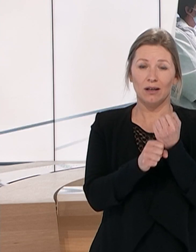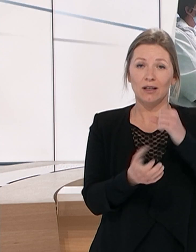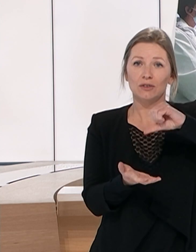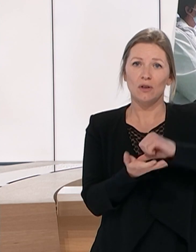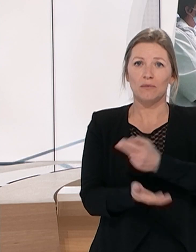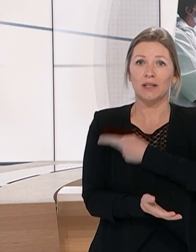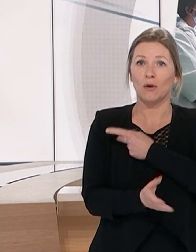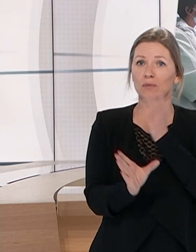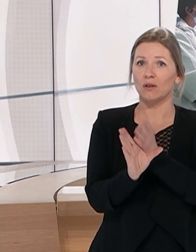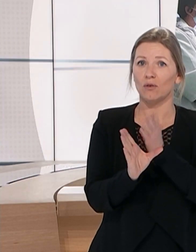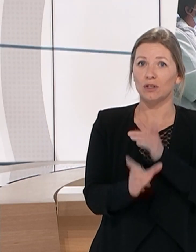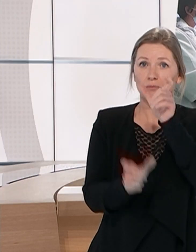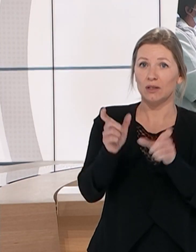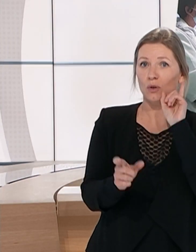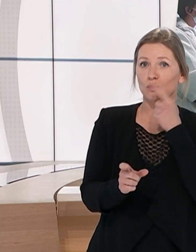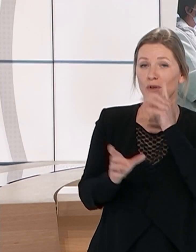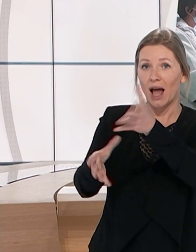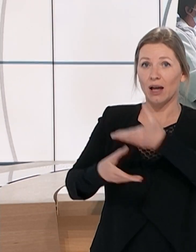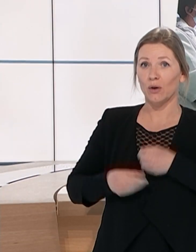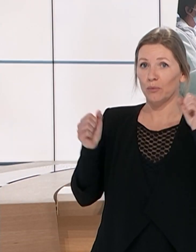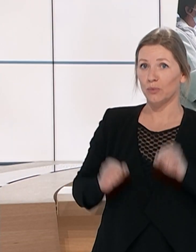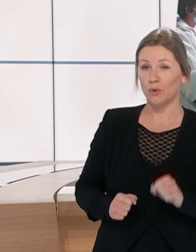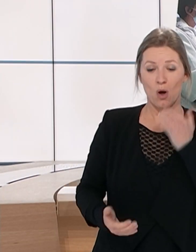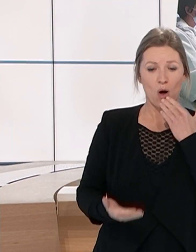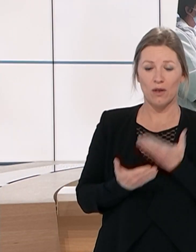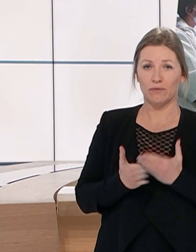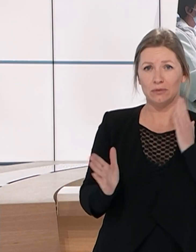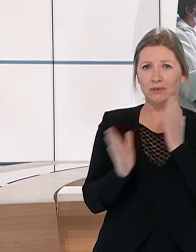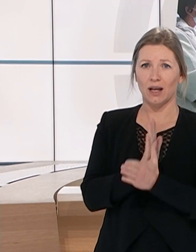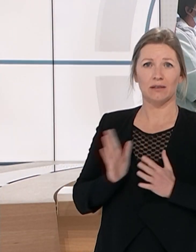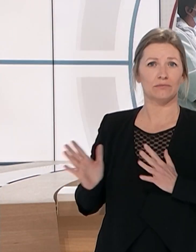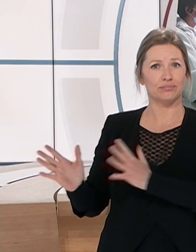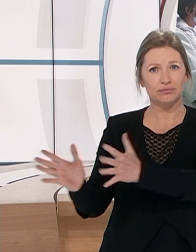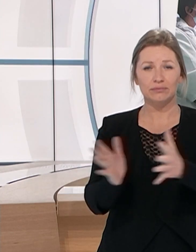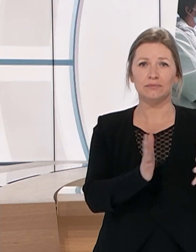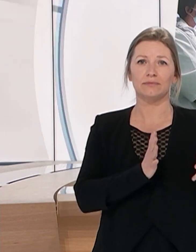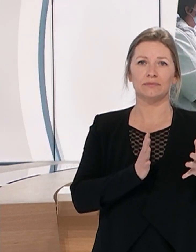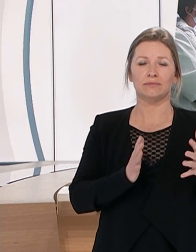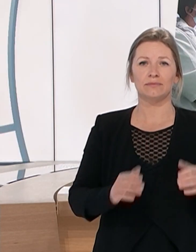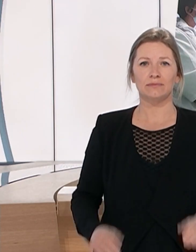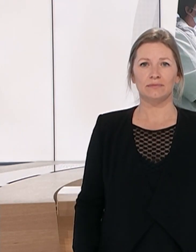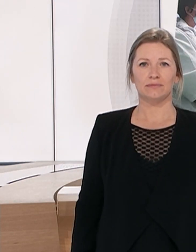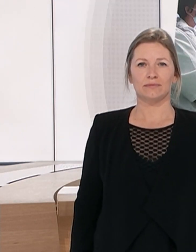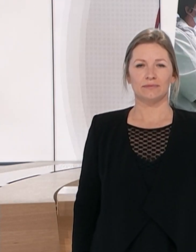centre médico-psychologique prend en charge des patients sourds. Les consultations se font en langue des signes.